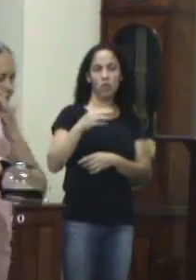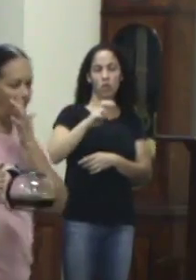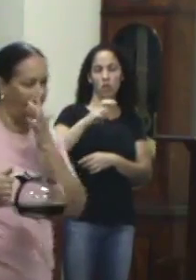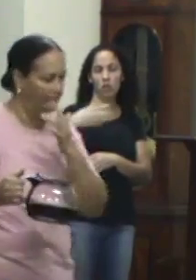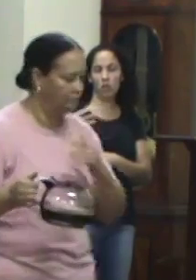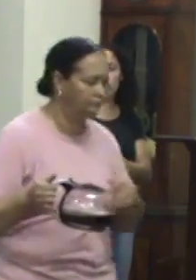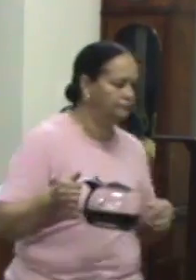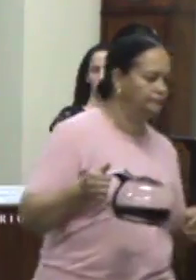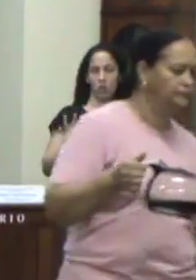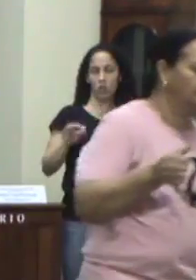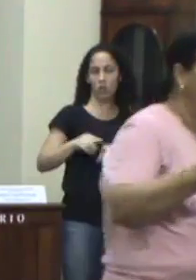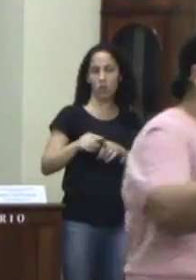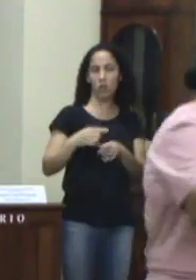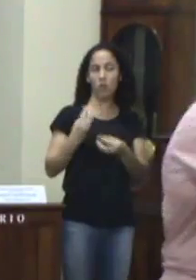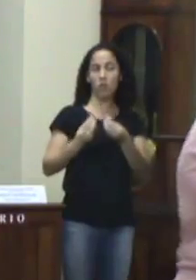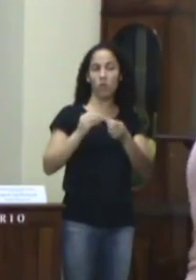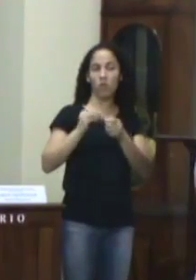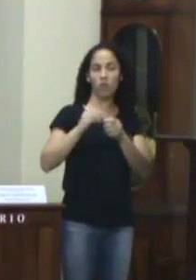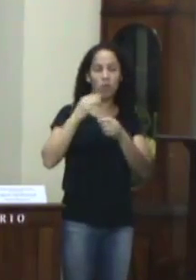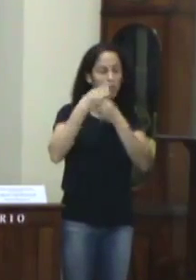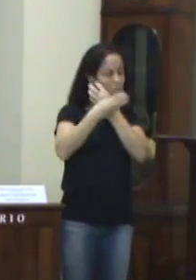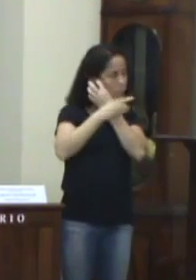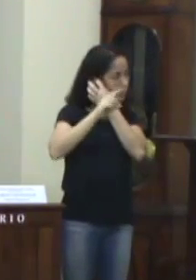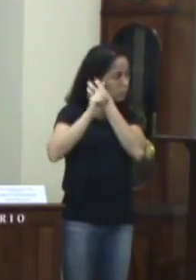da contrapartida prevista,